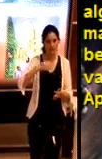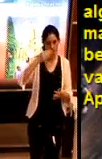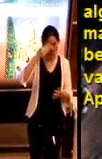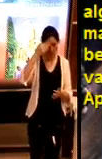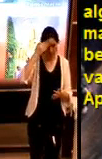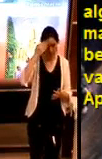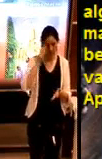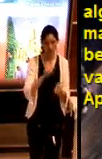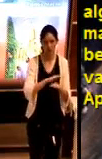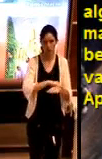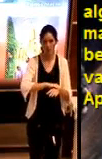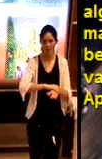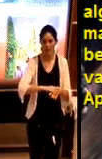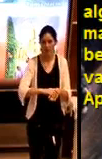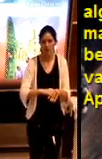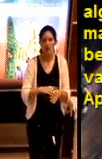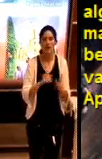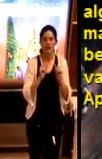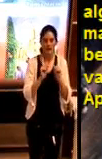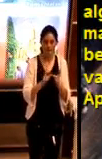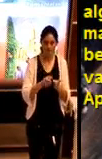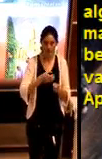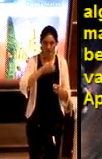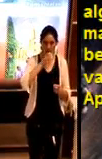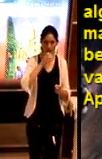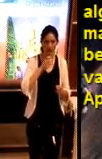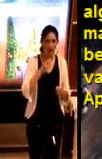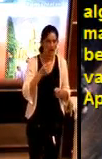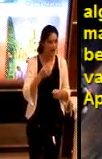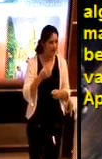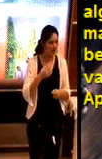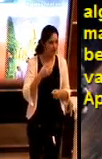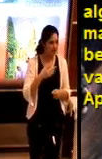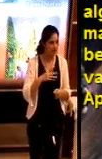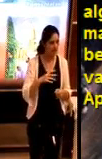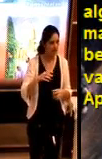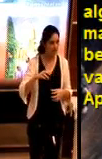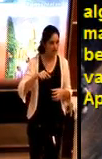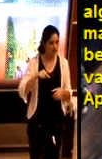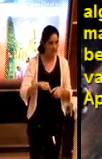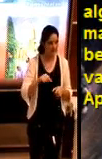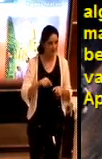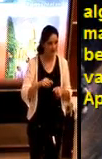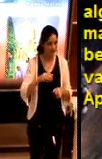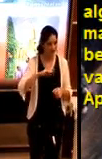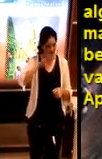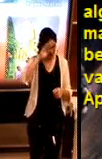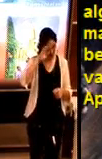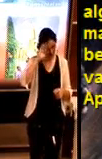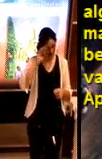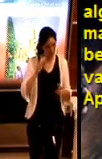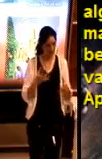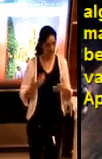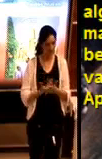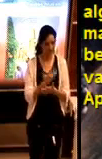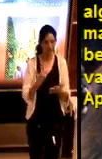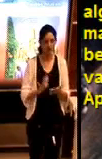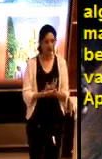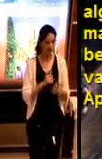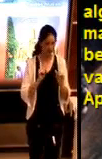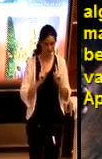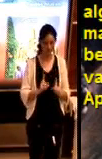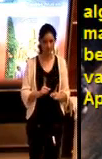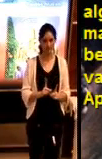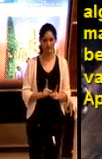la ira de Dios, que ha sido vaciado puro en el cáliz de su ira. Qué tremendo pasaje es este, ¿verdad?